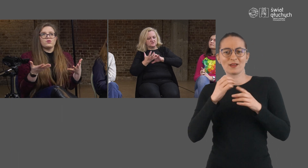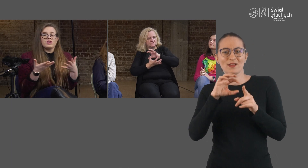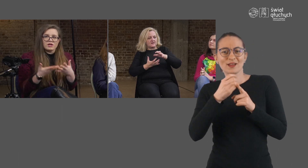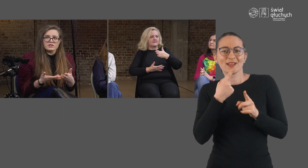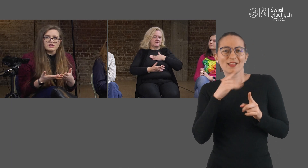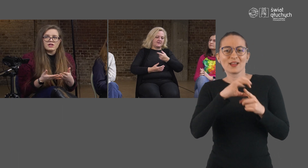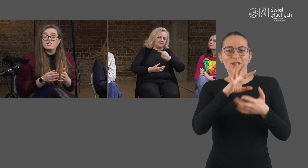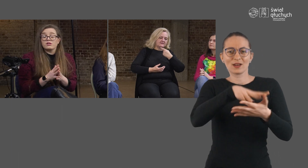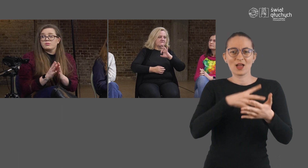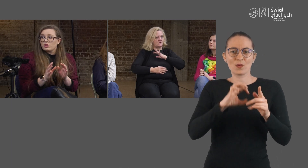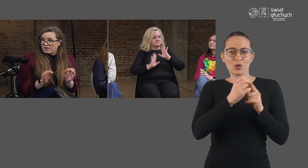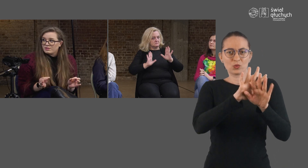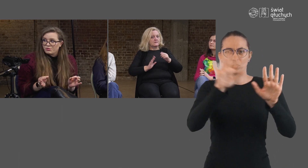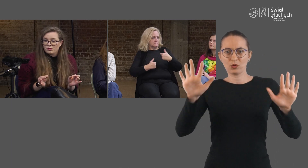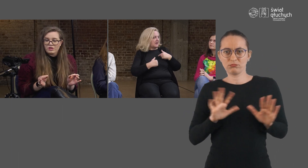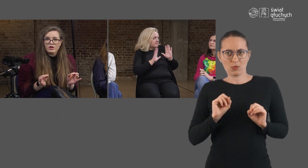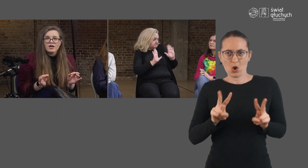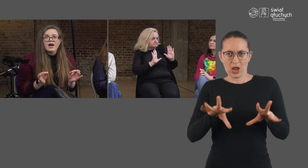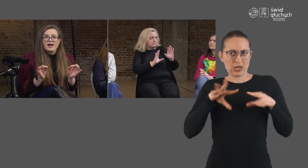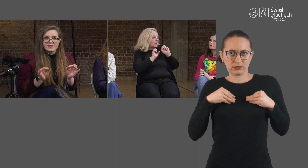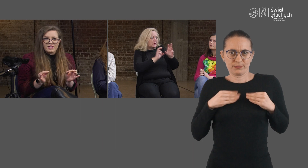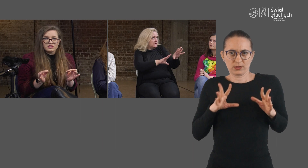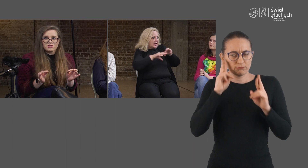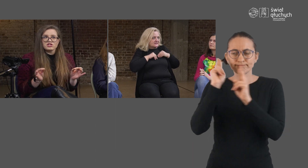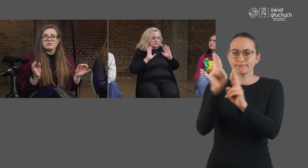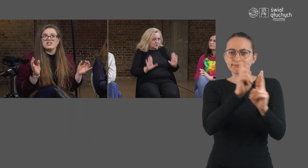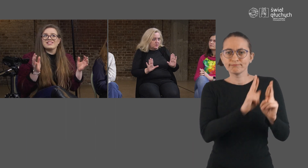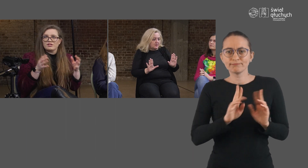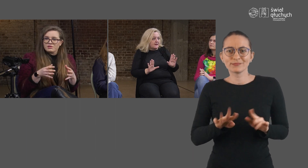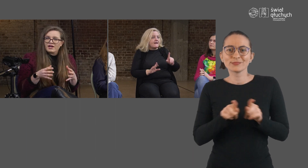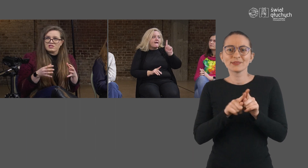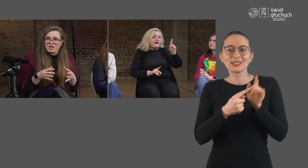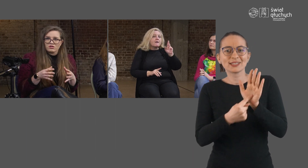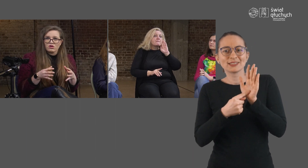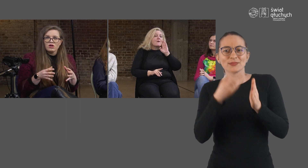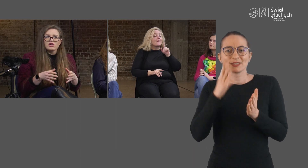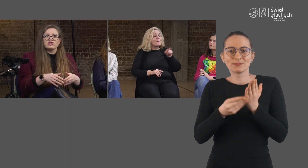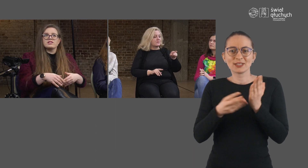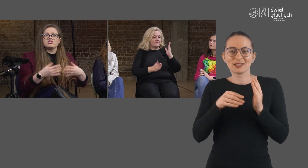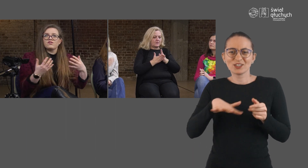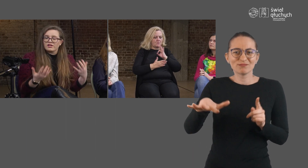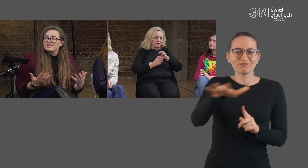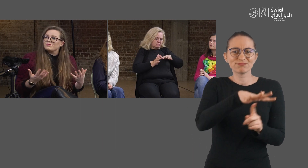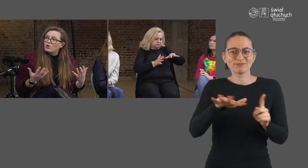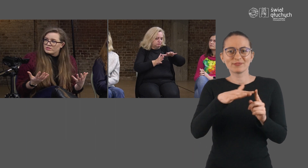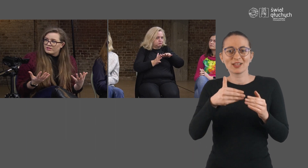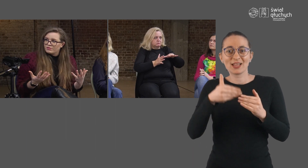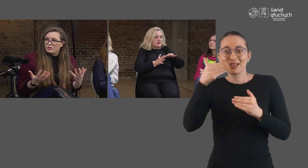świat, swój język i ja to na przykład akceptuję, ale też, żeby się nie zamykać na to, że jest